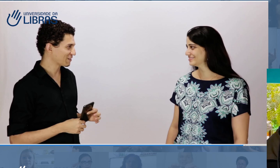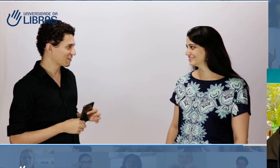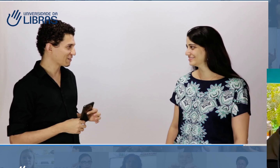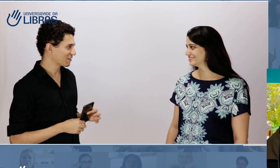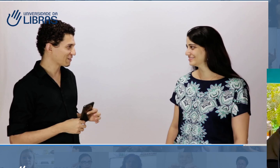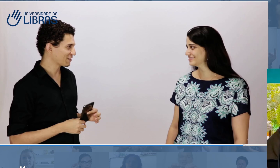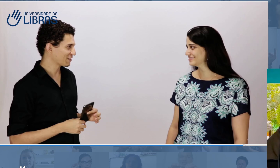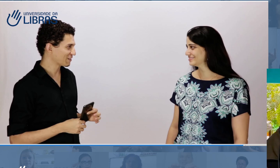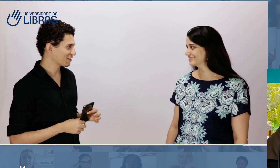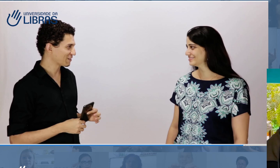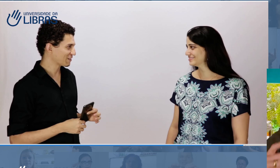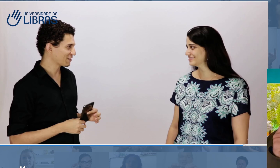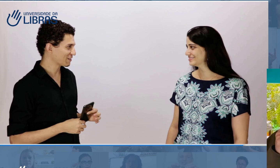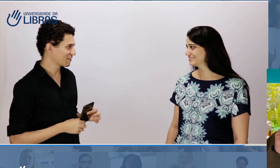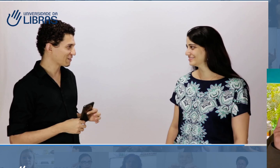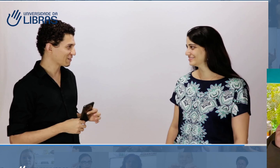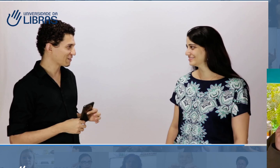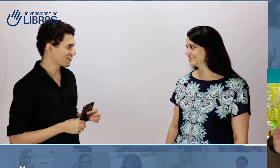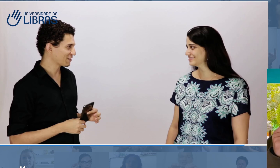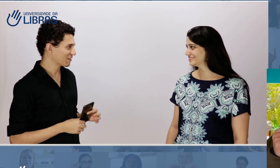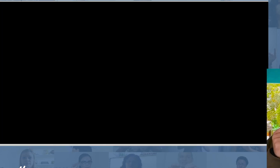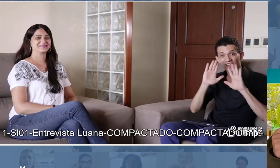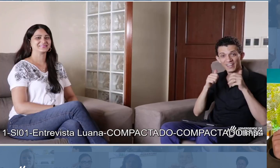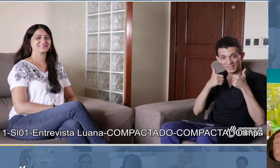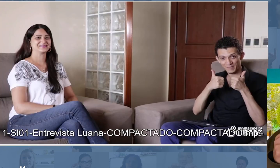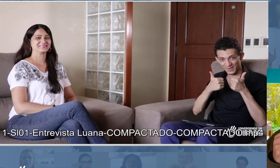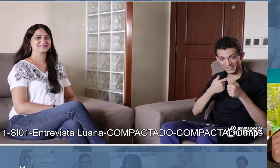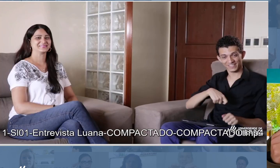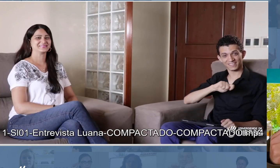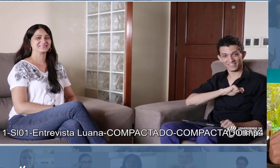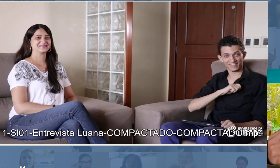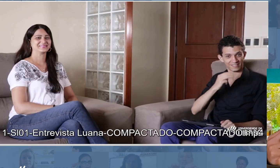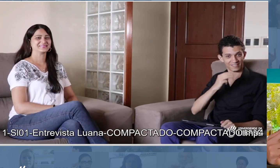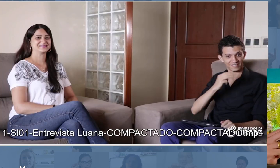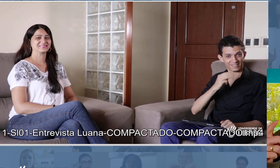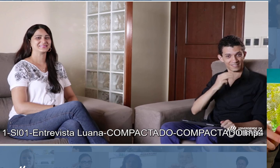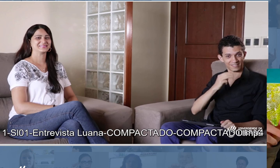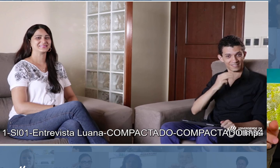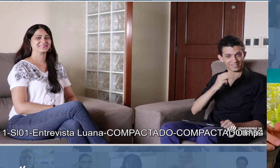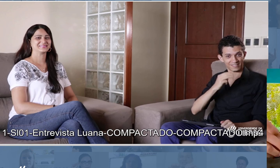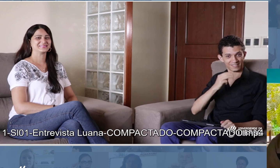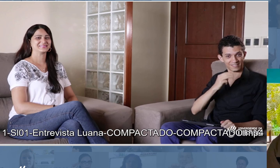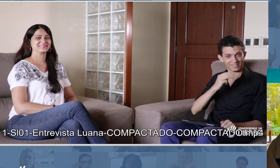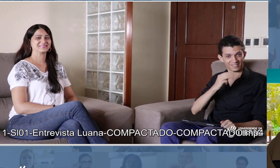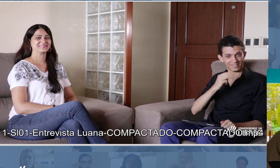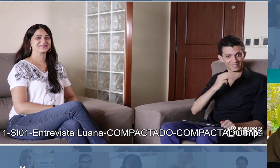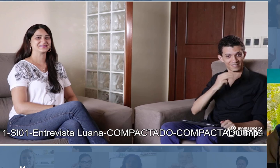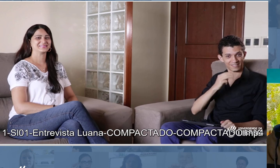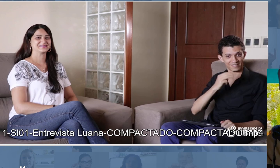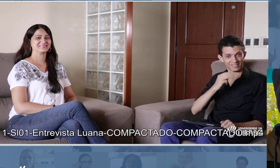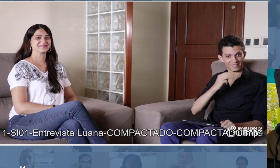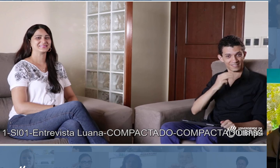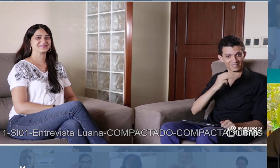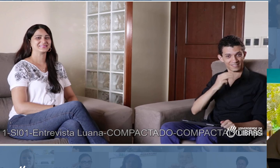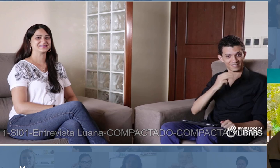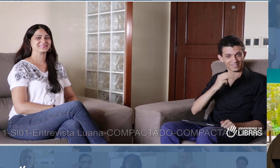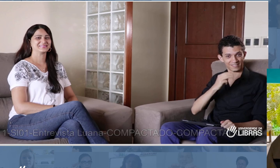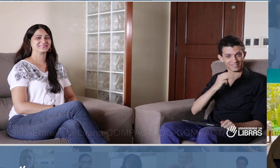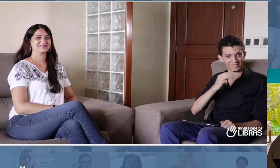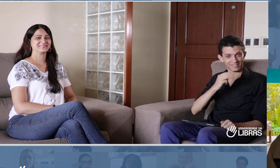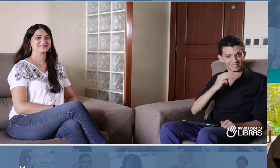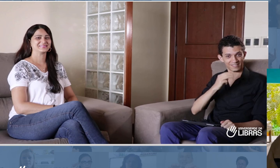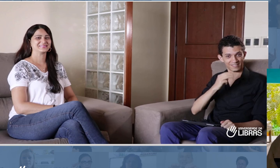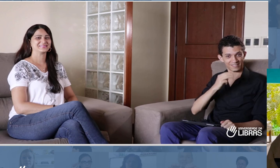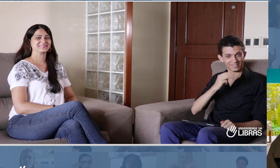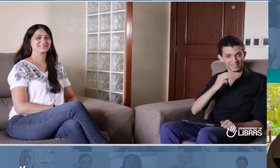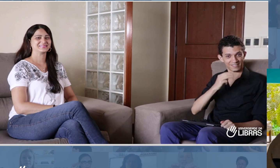aí, o que aconteceu foi que a Luana foi seguindo passo a passo. Olá, tudo bem? E esse dia aqui foi um outro dia muito especial na minha